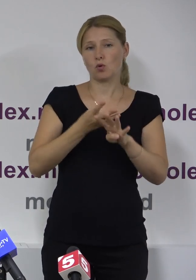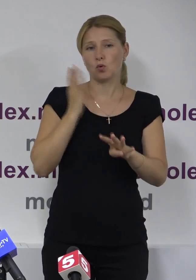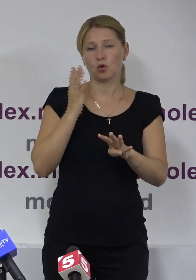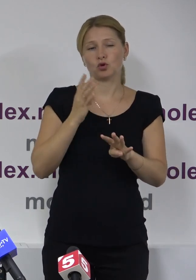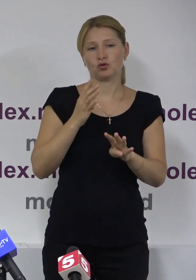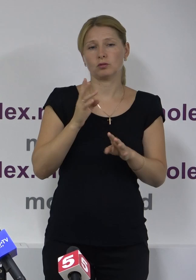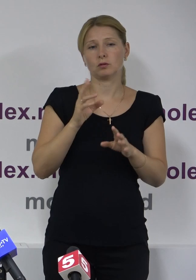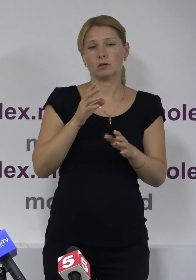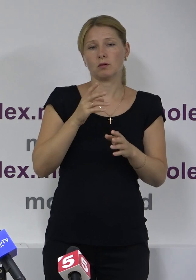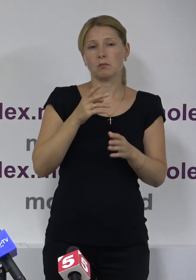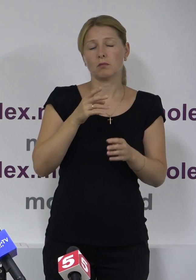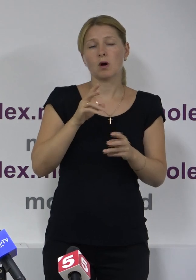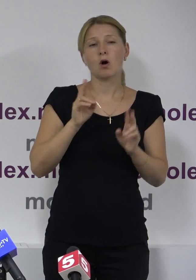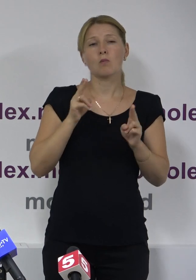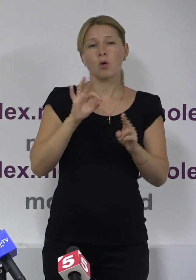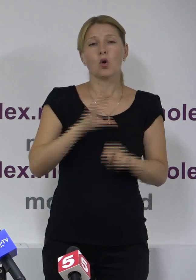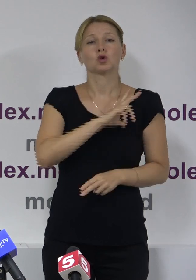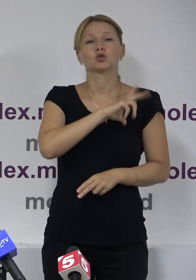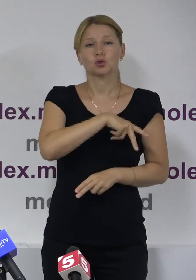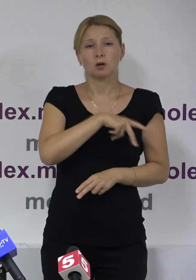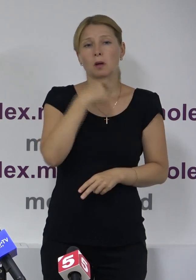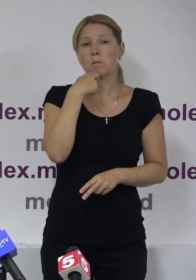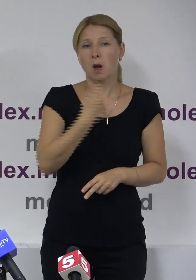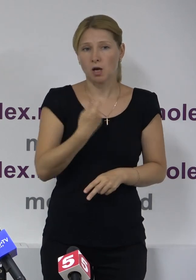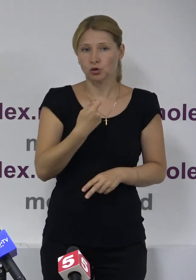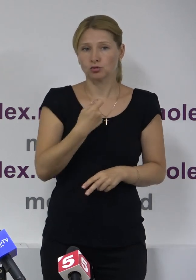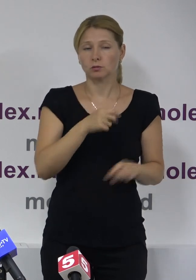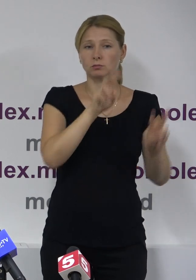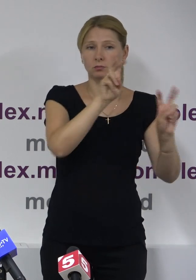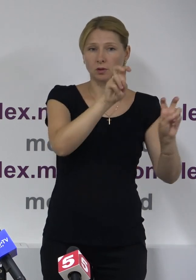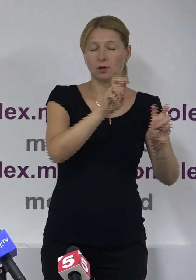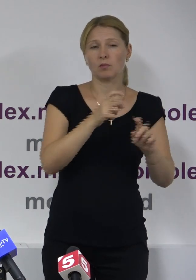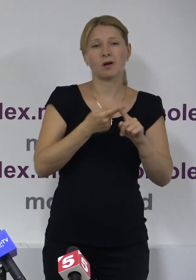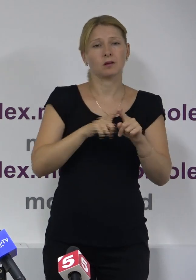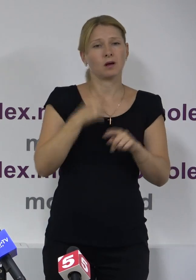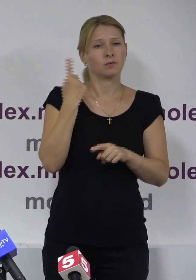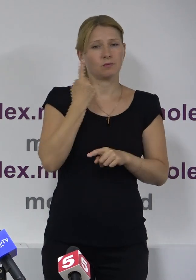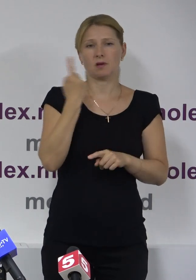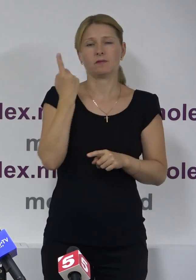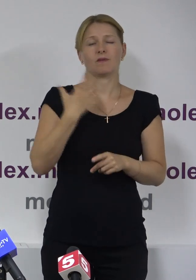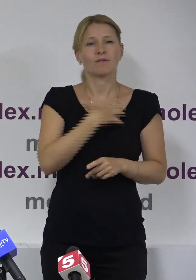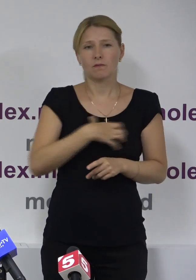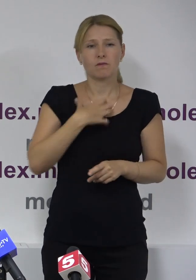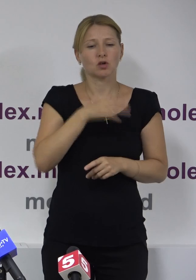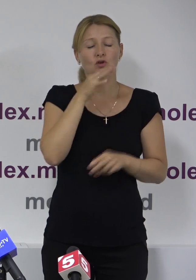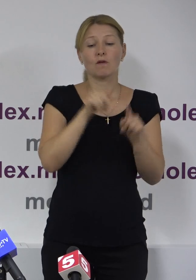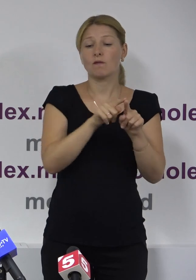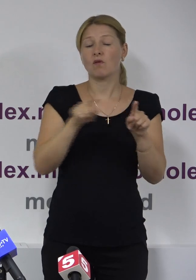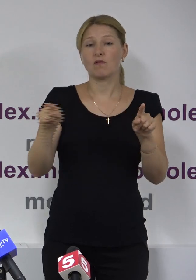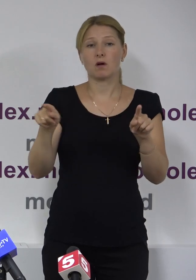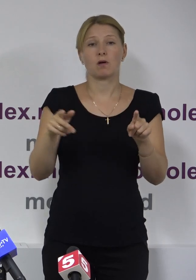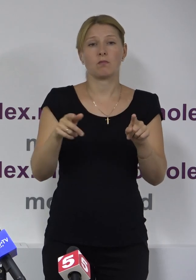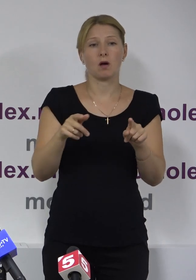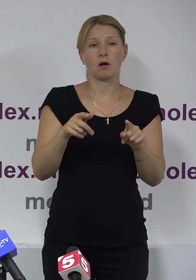prezentare a contextului social-politic. În opinia noastră, acesta este unul determinant pentru perioada în care ne aflăm